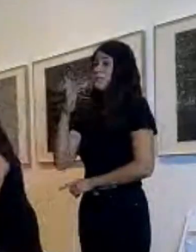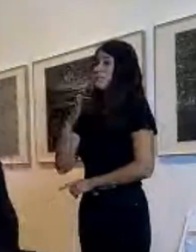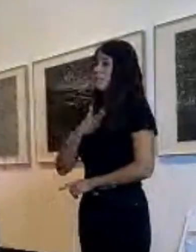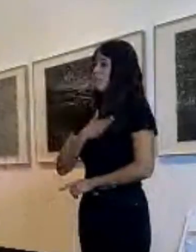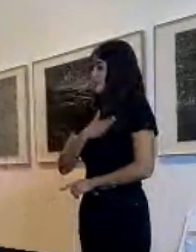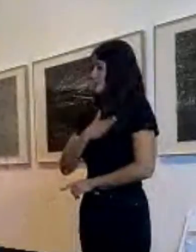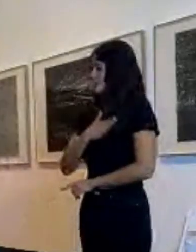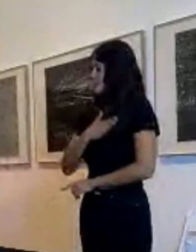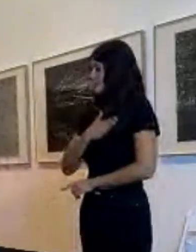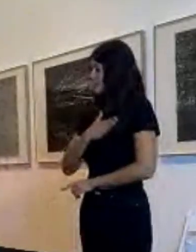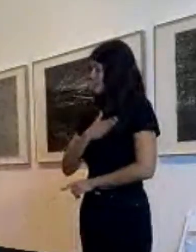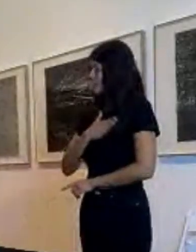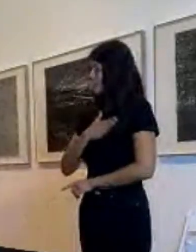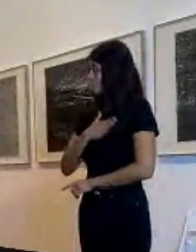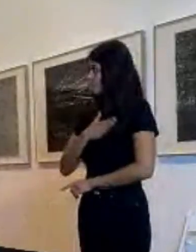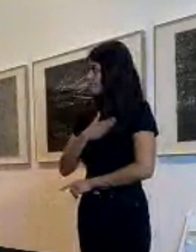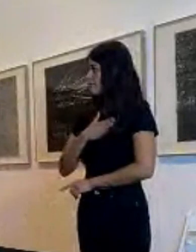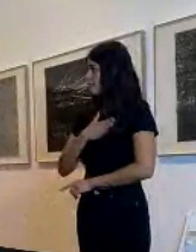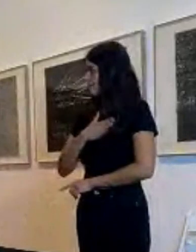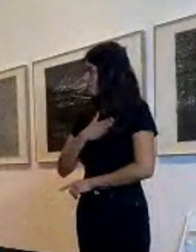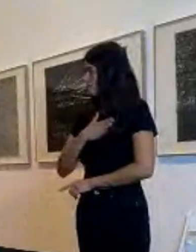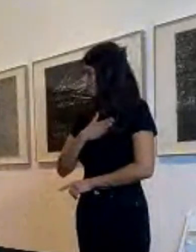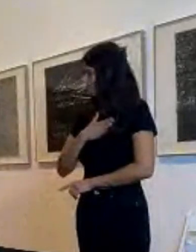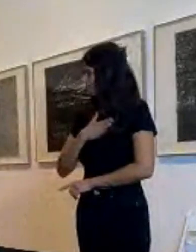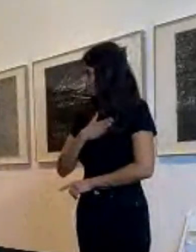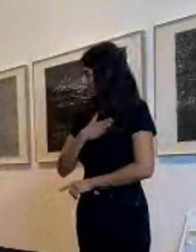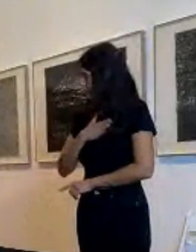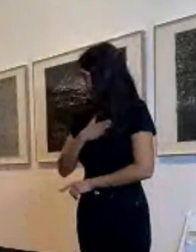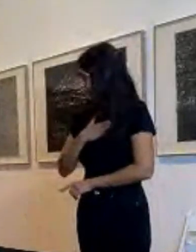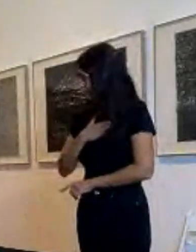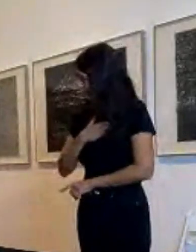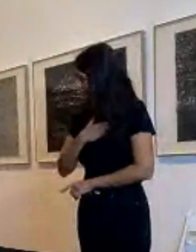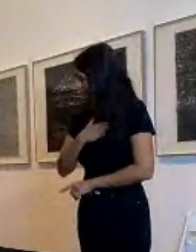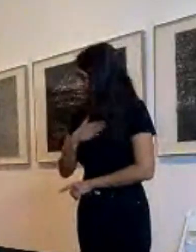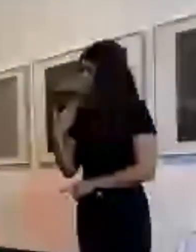muy, muy, muy significativo, muy